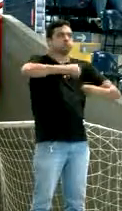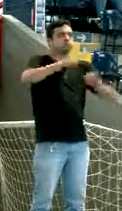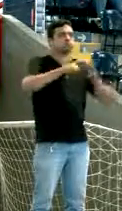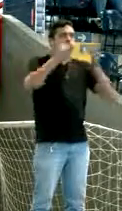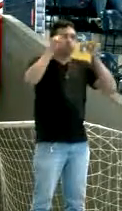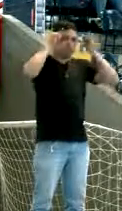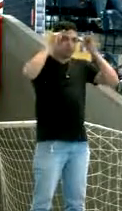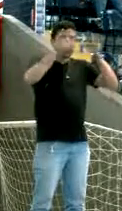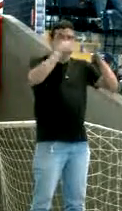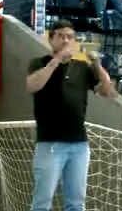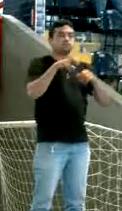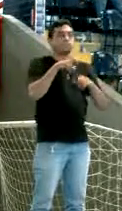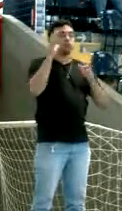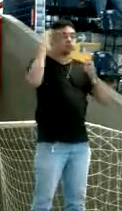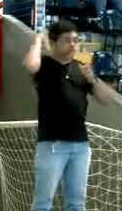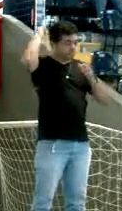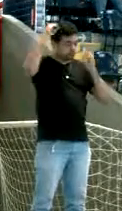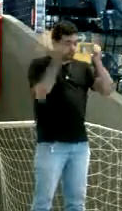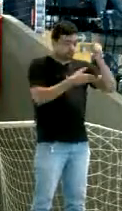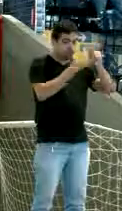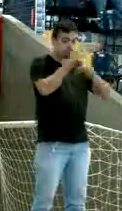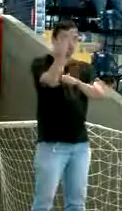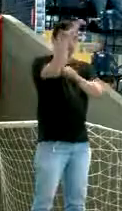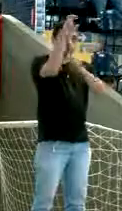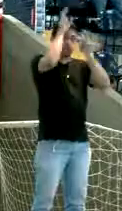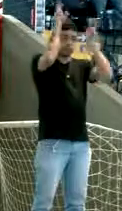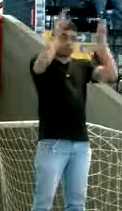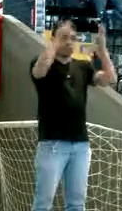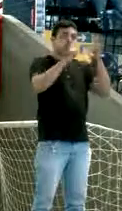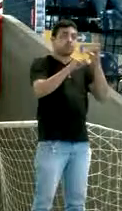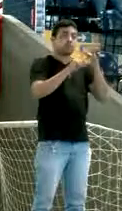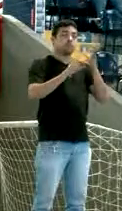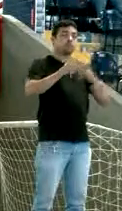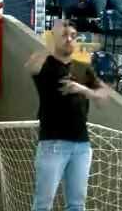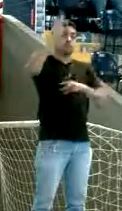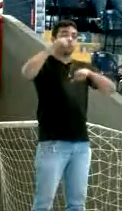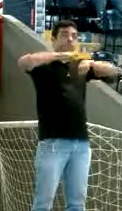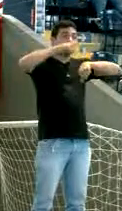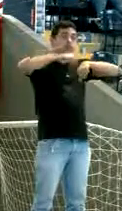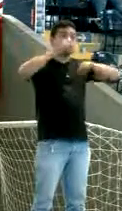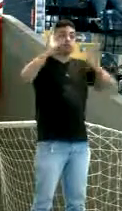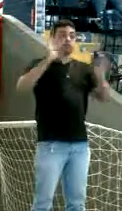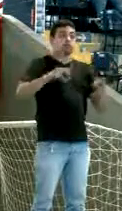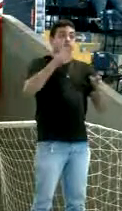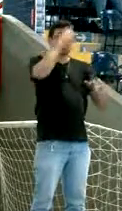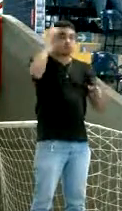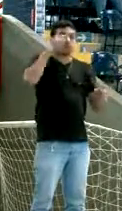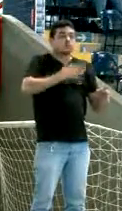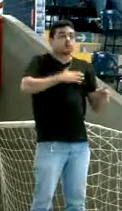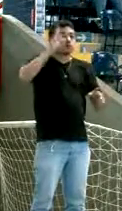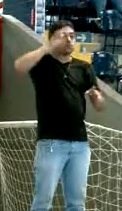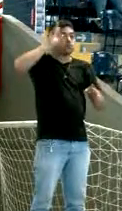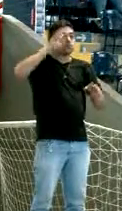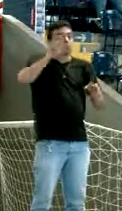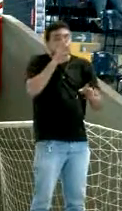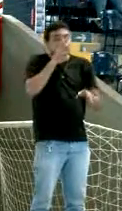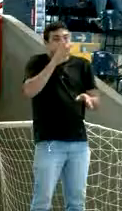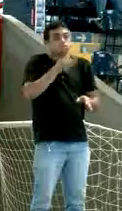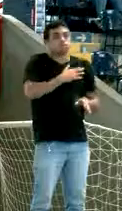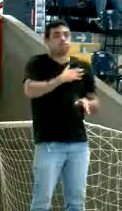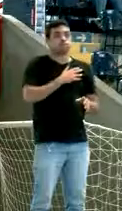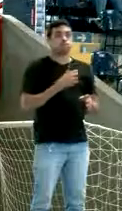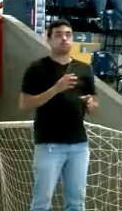Minotauro, de Medusa, de Cronos. E as pessoas gostavam daquilo. Há